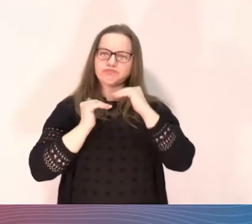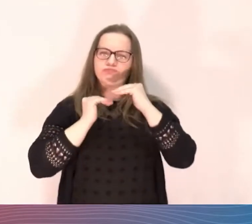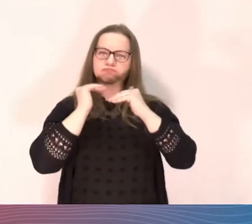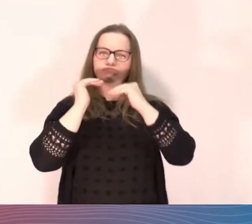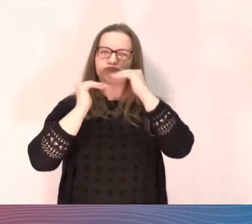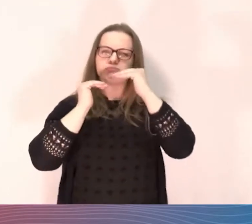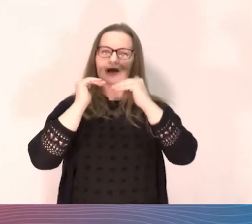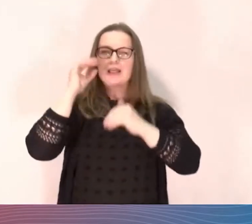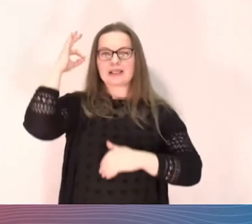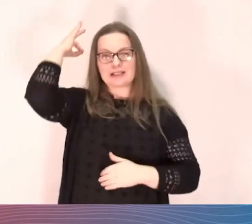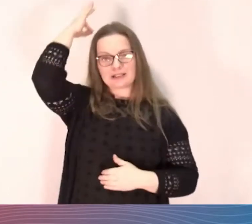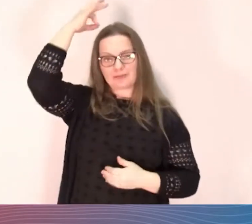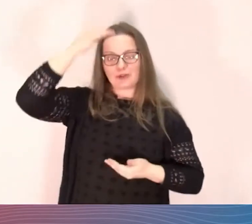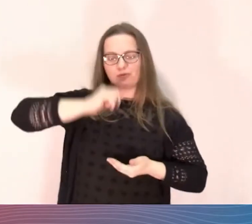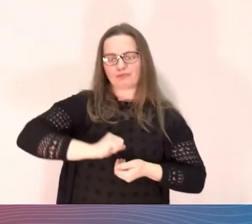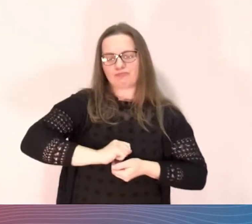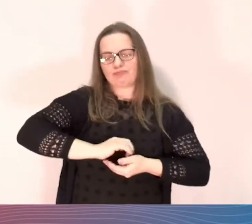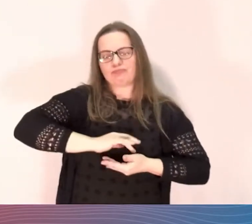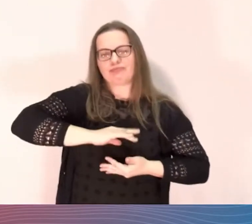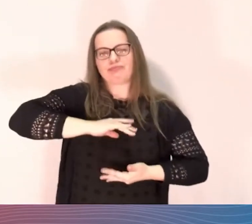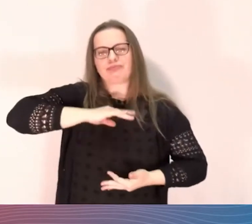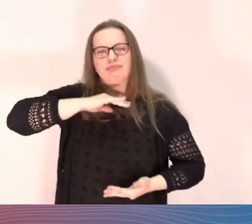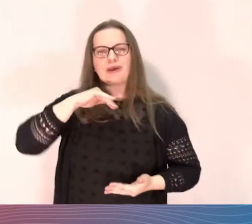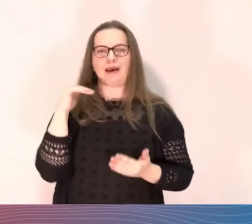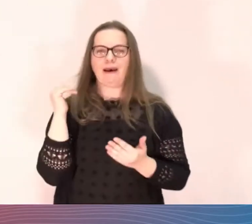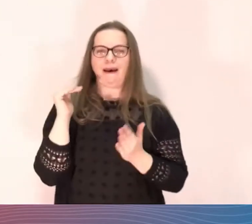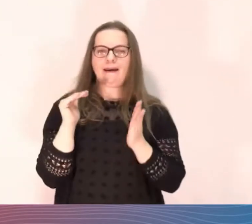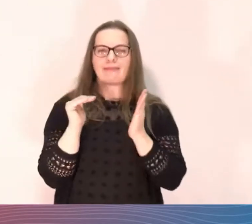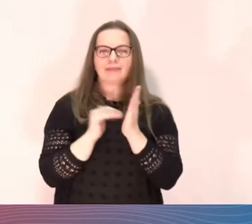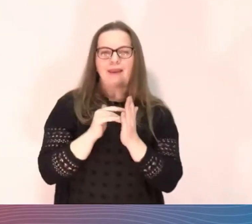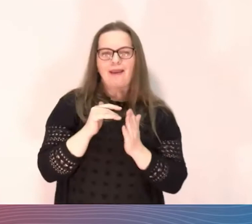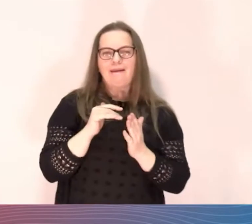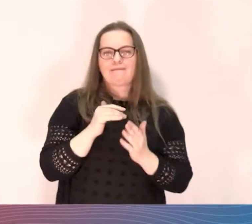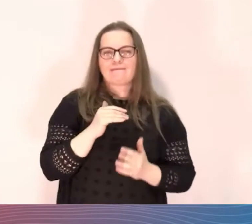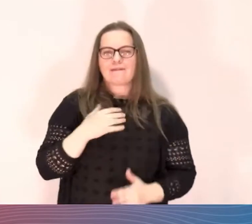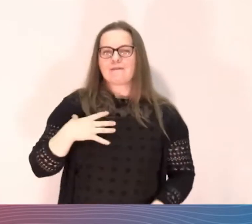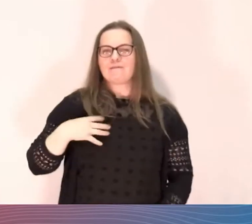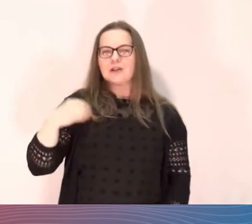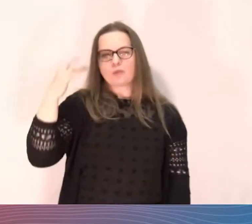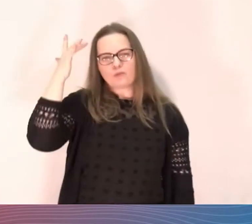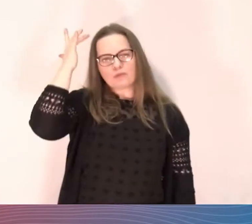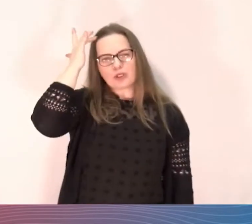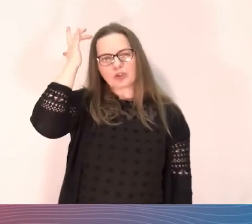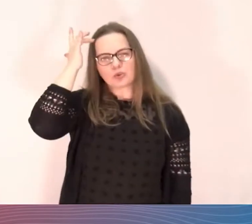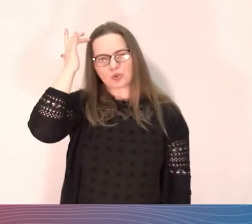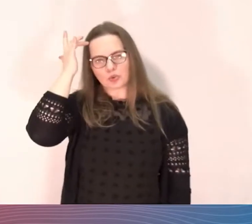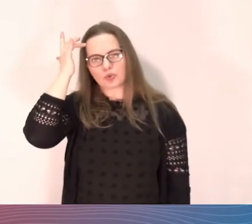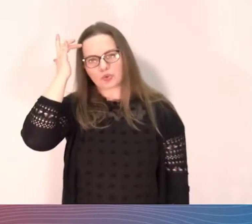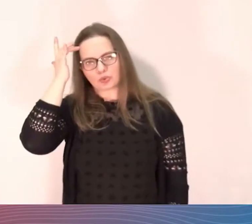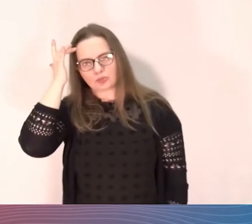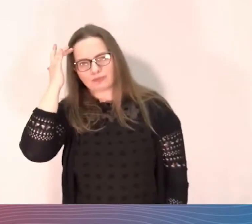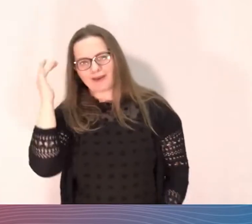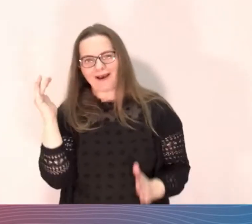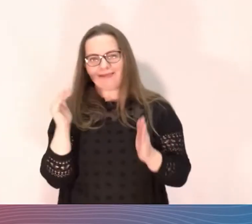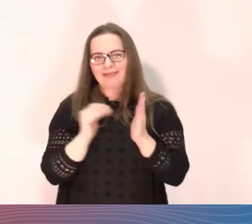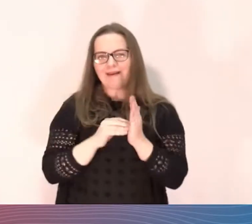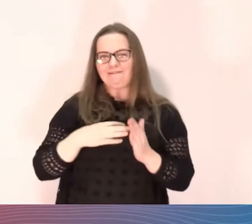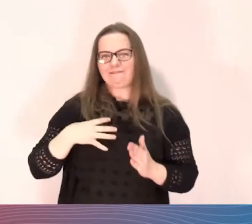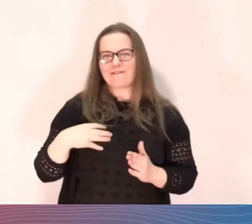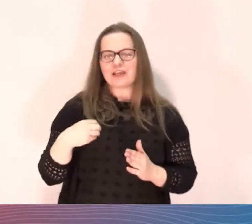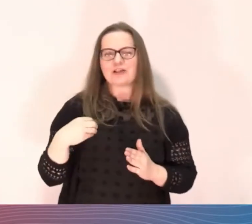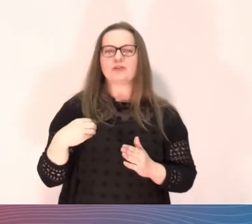até filhos maduros, até o nível de filhos herdeiros de Deus, para